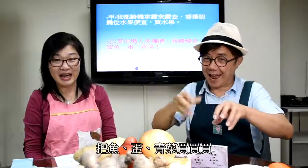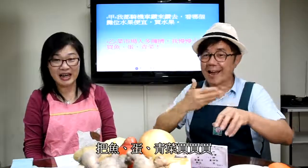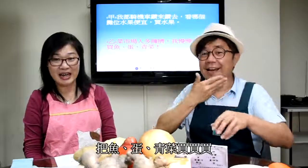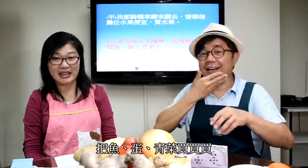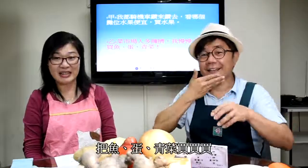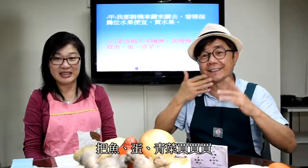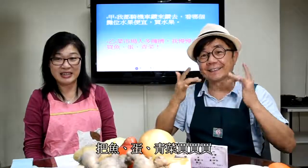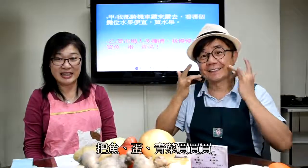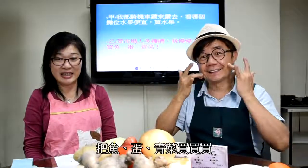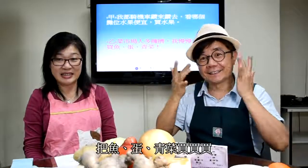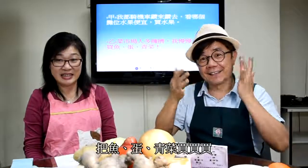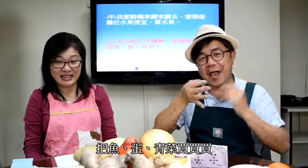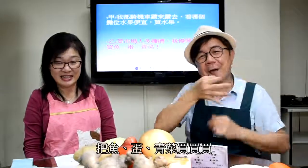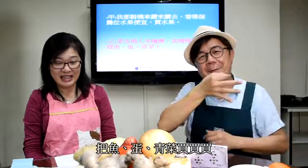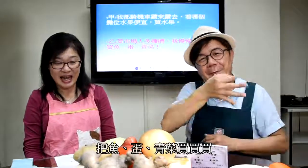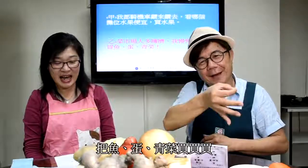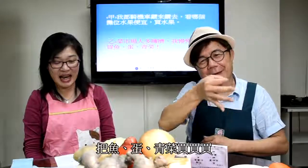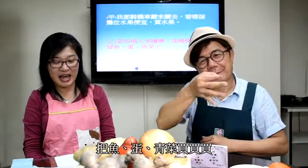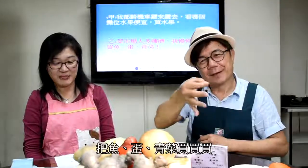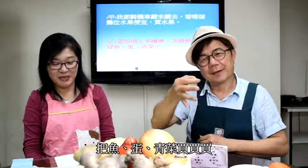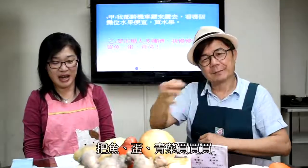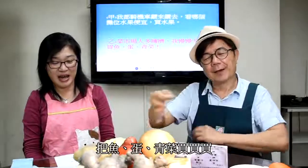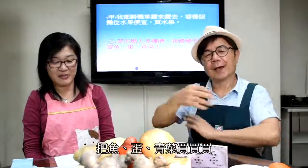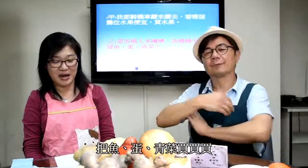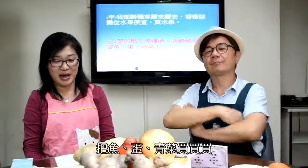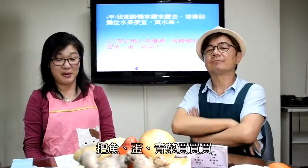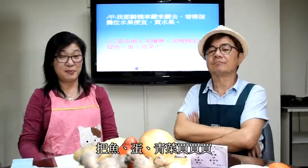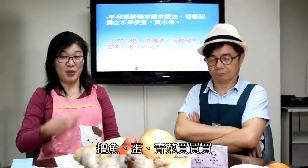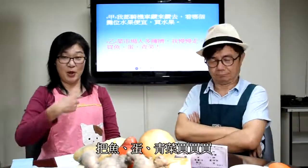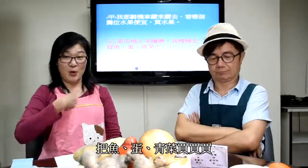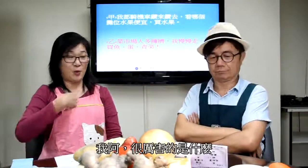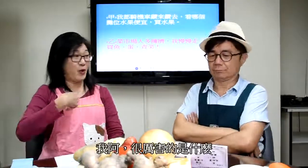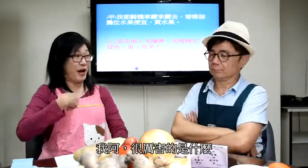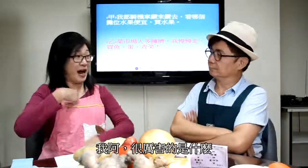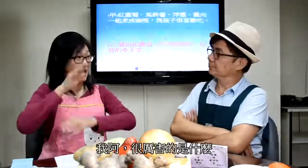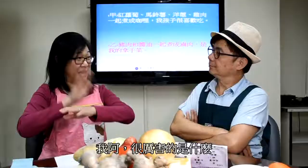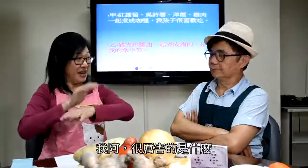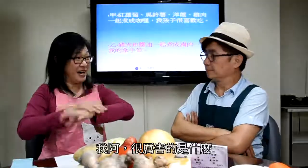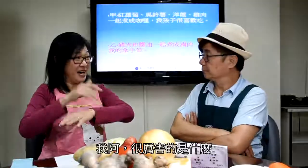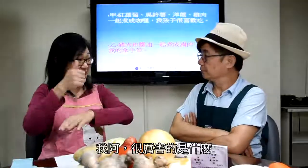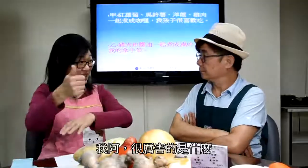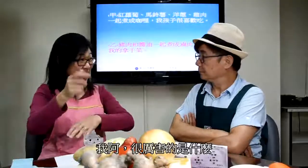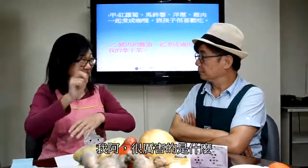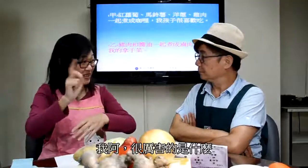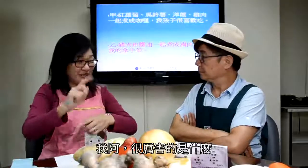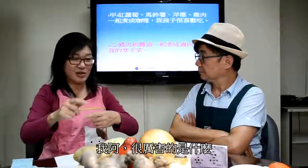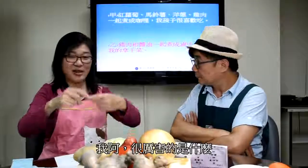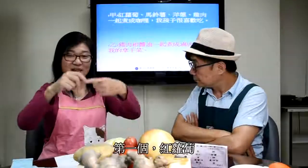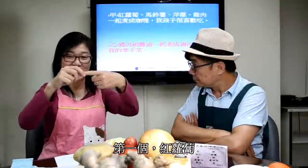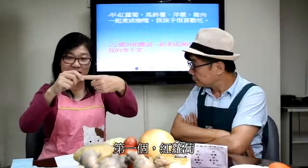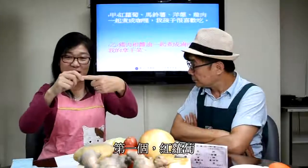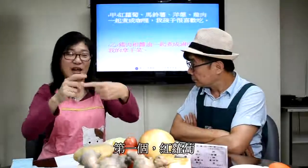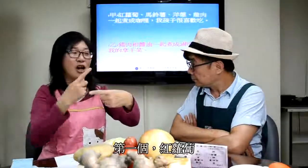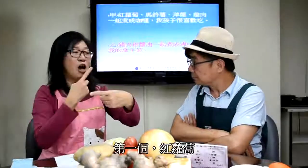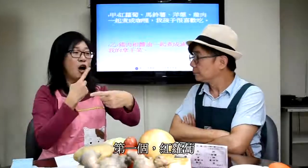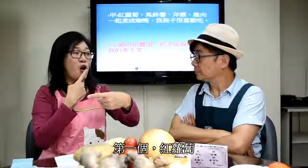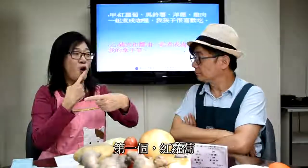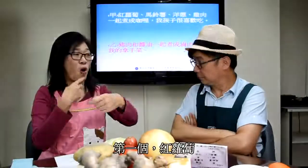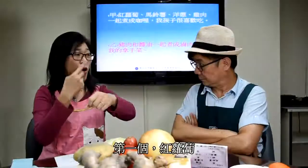蛋青菜买。我啊，很厉害的是什么？第一个，红